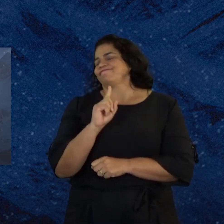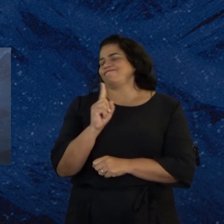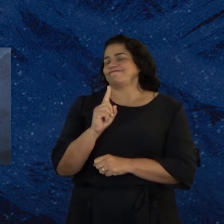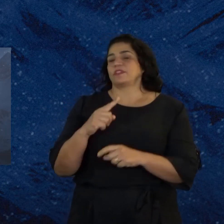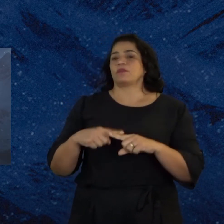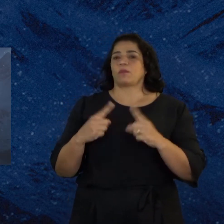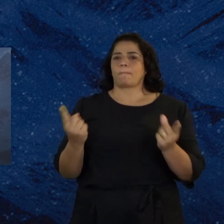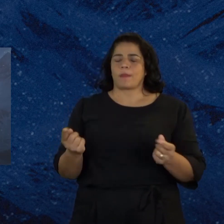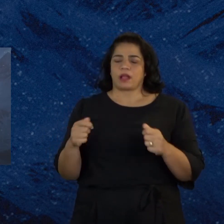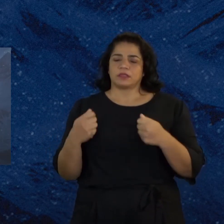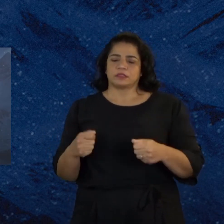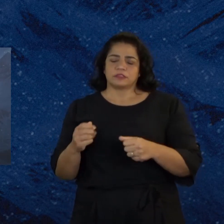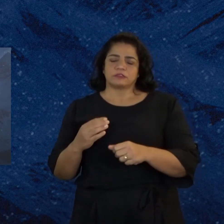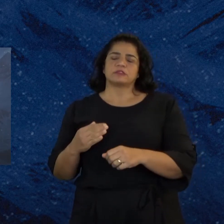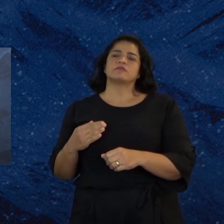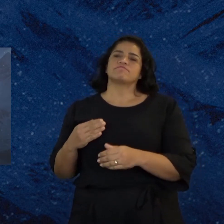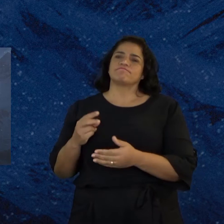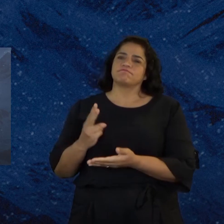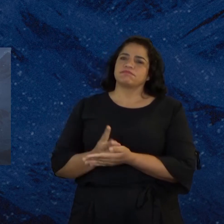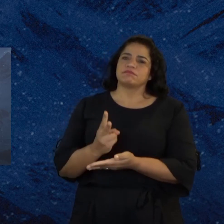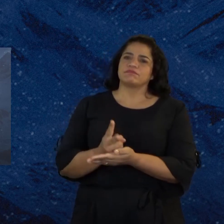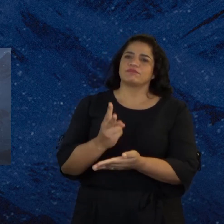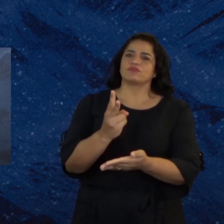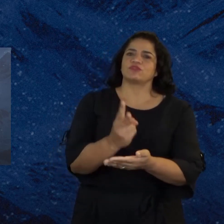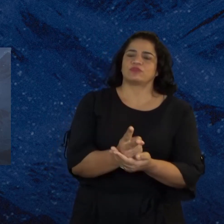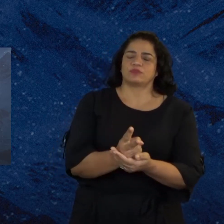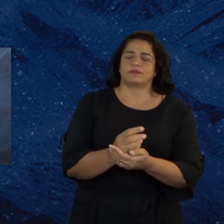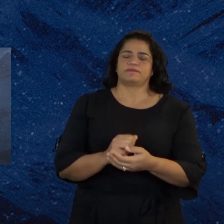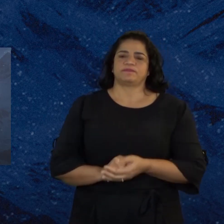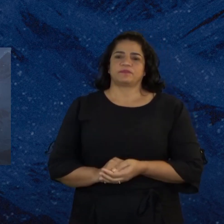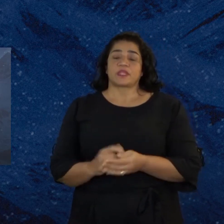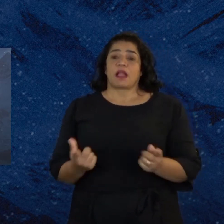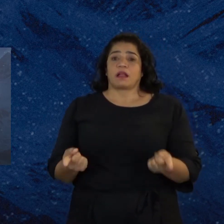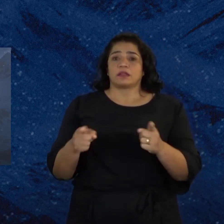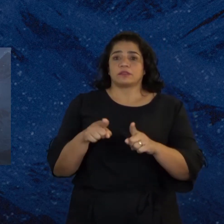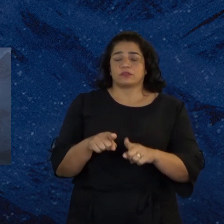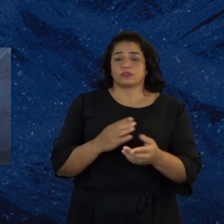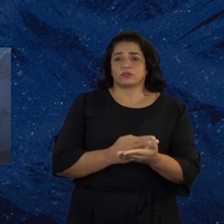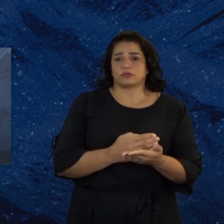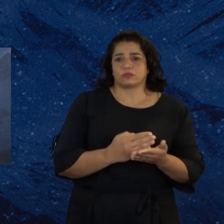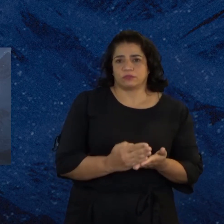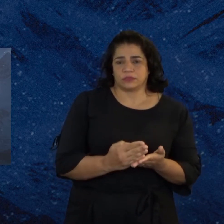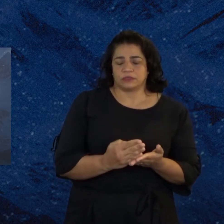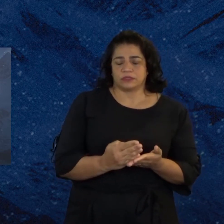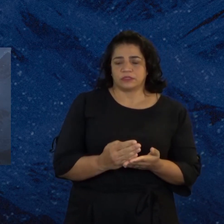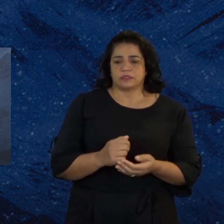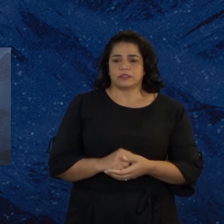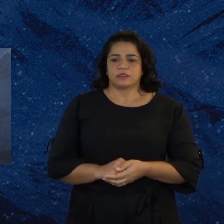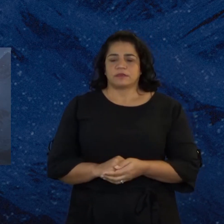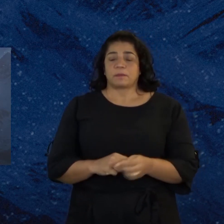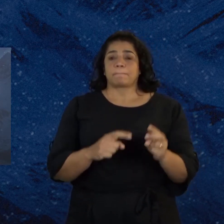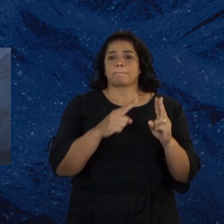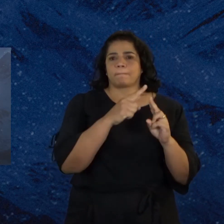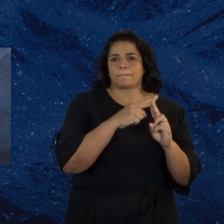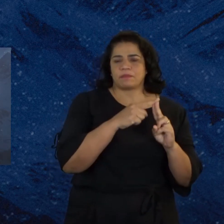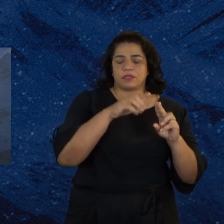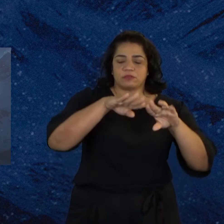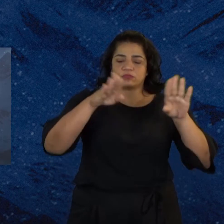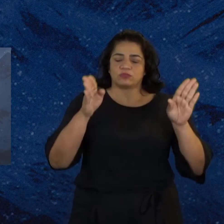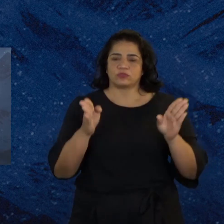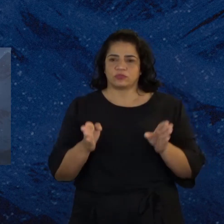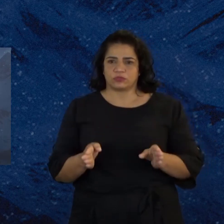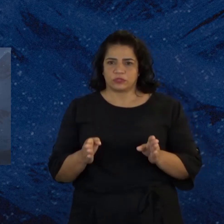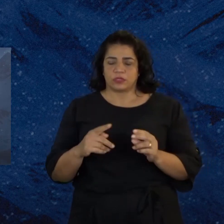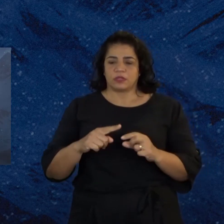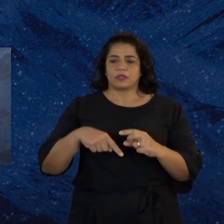reconciliação começa saindo do altar, entrando no santo lugar, usando a figura do tabernáculo, não é? E depois entrando no Santo dos